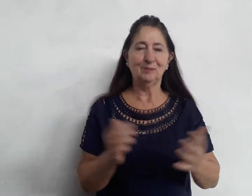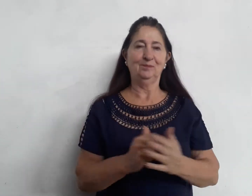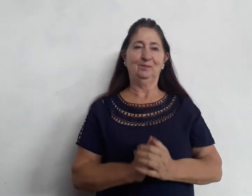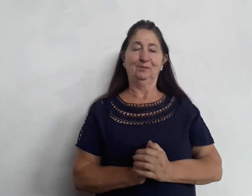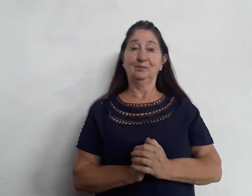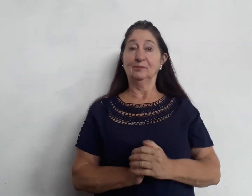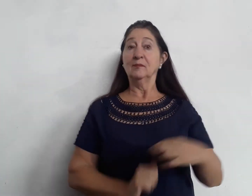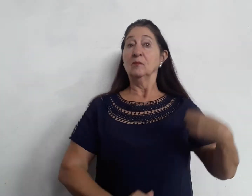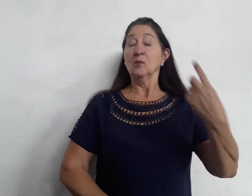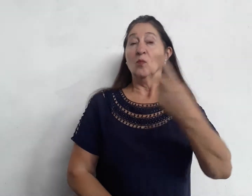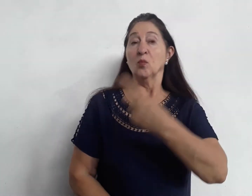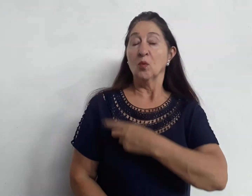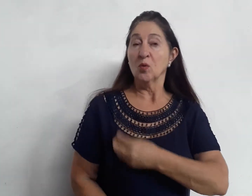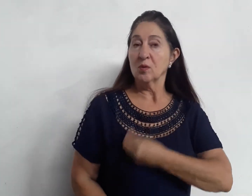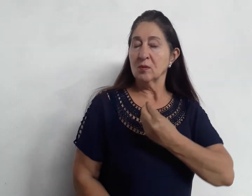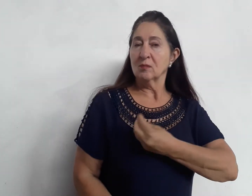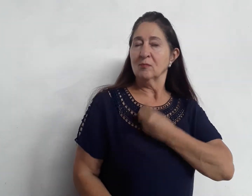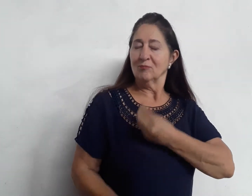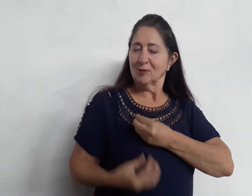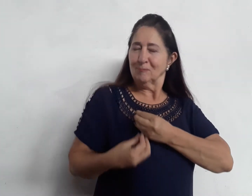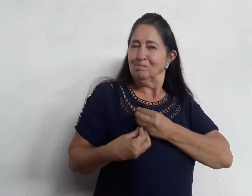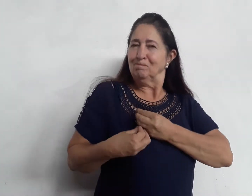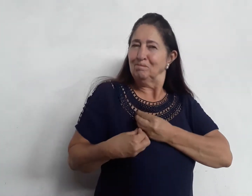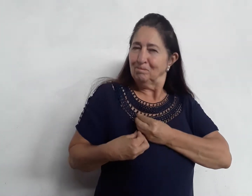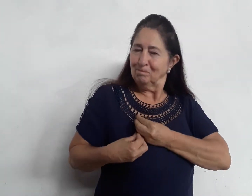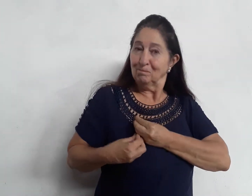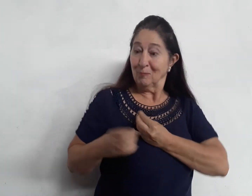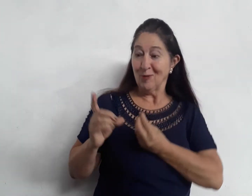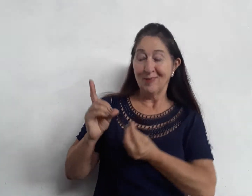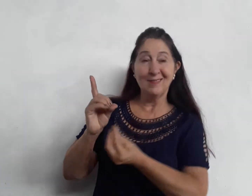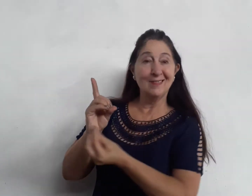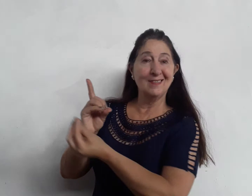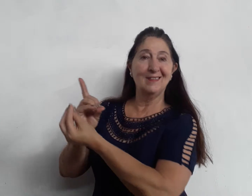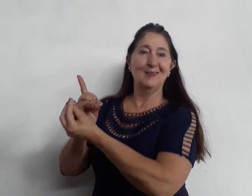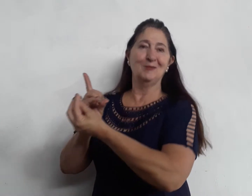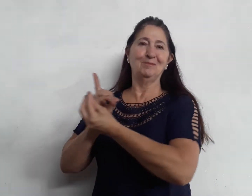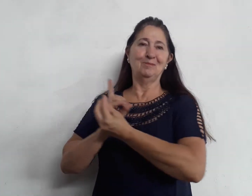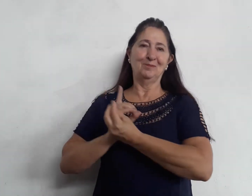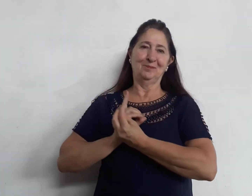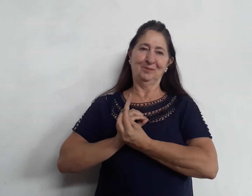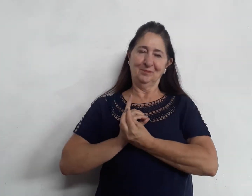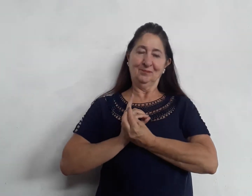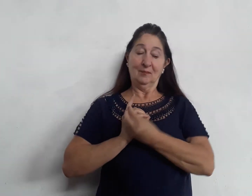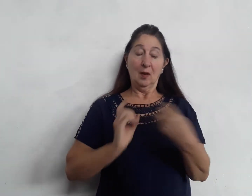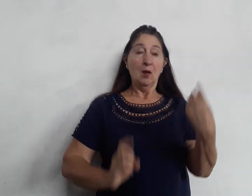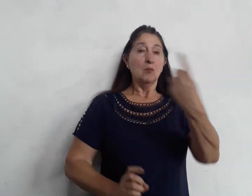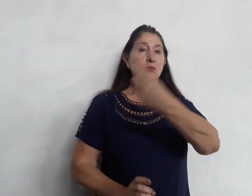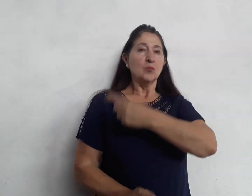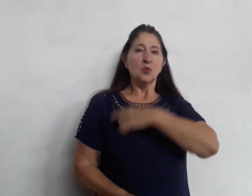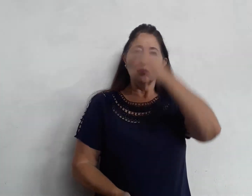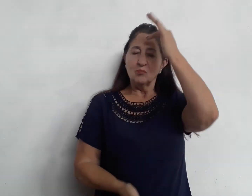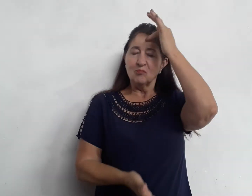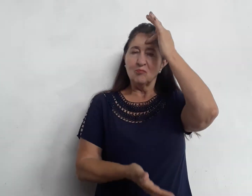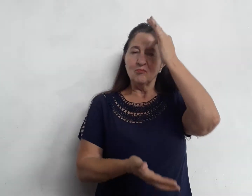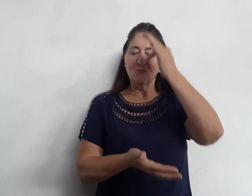que nossa vida esteja plantada, enraizada em Deus. Que a nossa fé seja uma fé